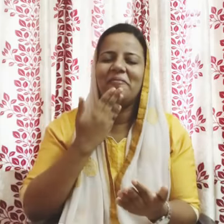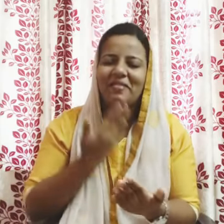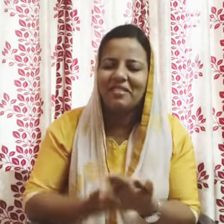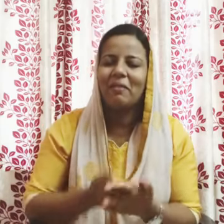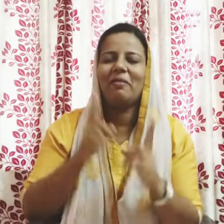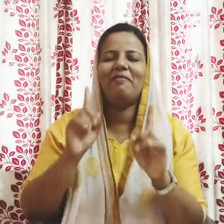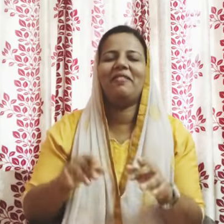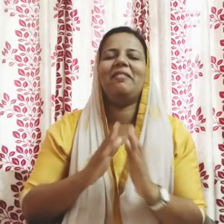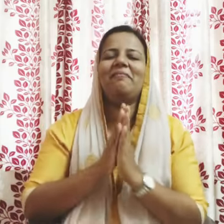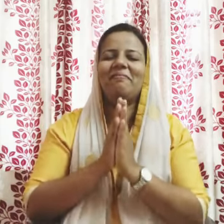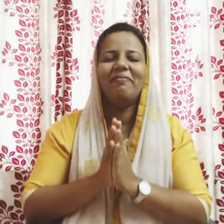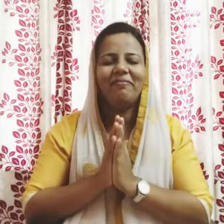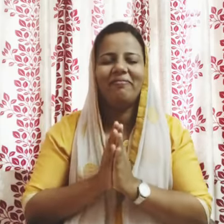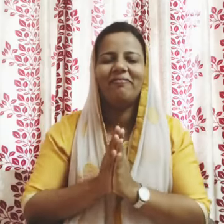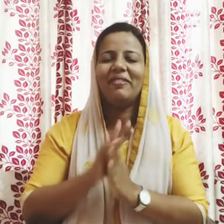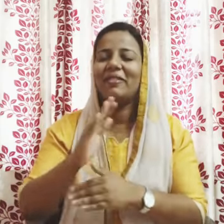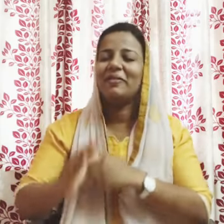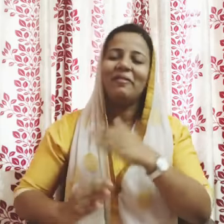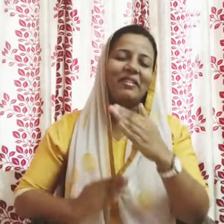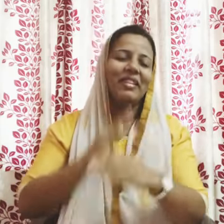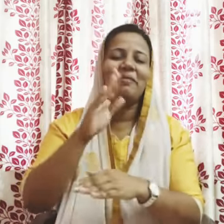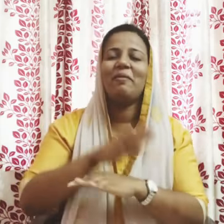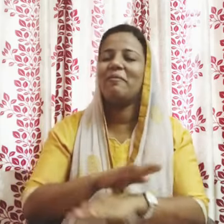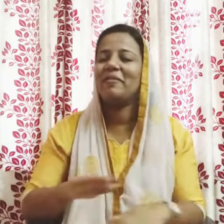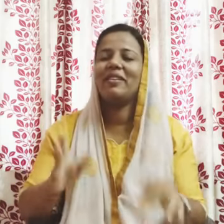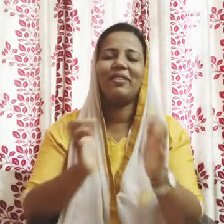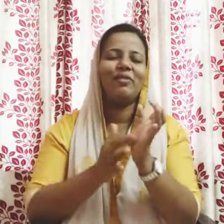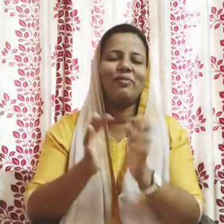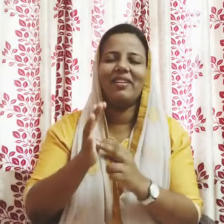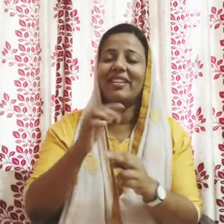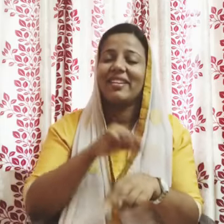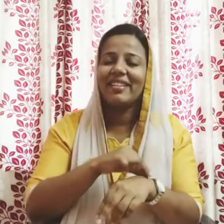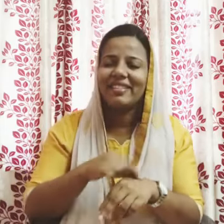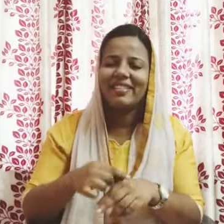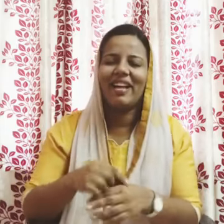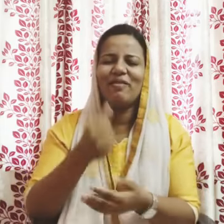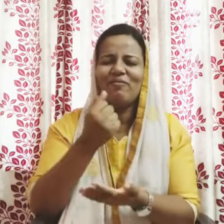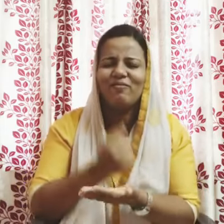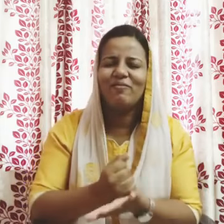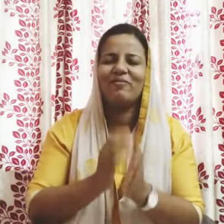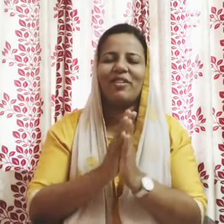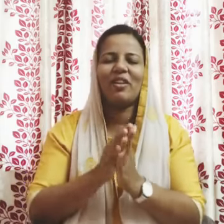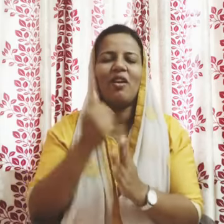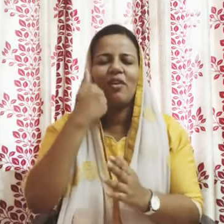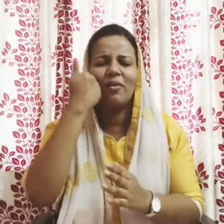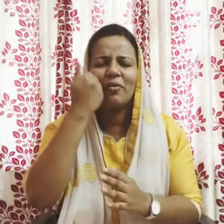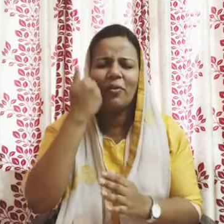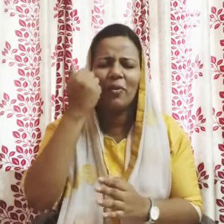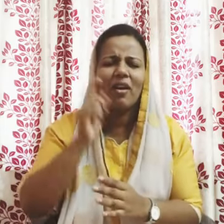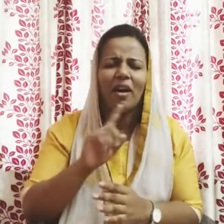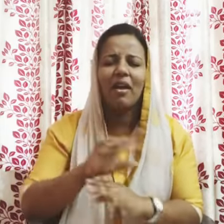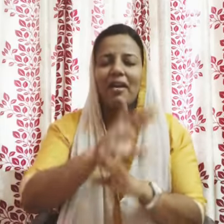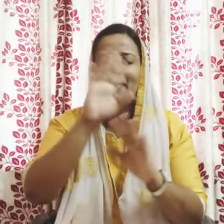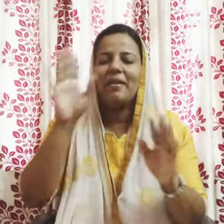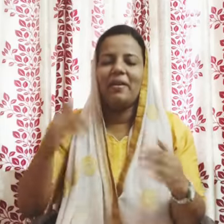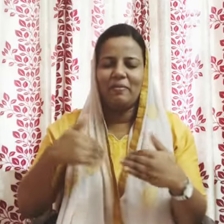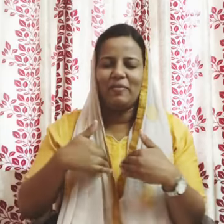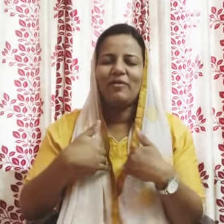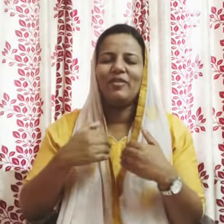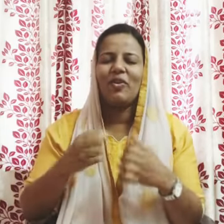നന്മ അനുഭവിക്കുന്നവരായി മാറട്ടെ. സ്വർഗത്തിനും ഭൂമിക്കും നാഥനായ യേശു ക്രിസ്തുവിന്റെ രക്തത്താൽ ഇവരെ മുദ്രവെക്കുന്നു. രോഗികളായവർ യേശുവിന്റെ നാമത്തിൽ സൗഖ്യമാകട്ടെ.